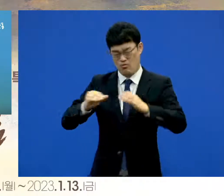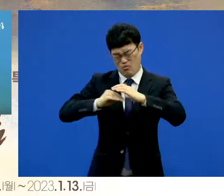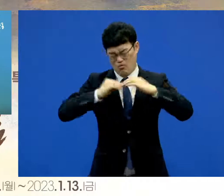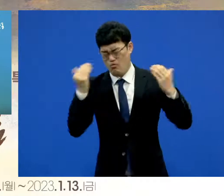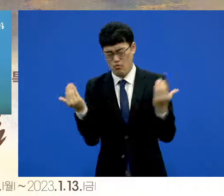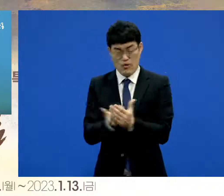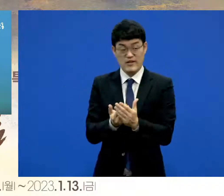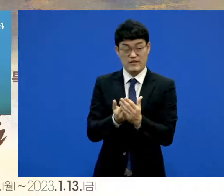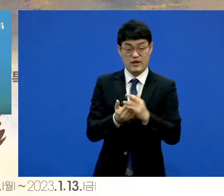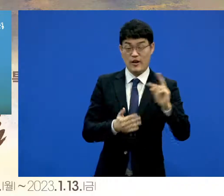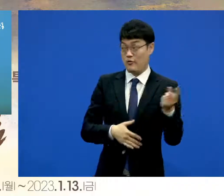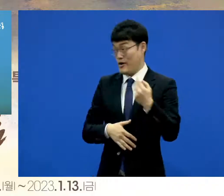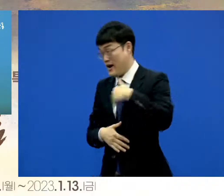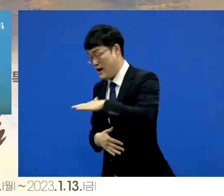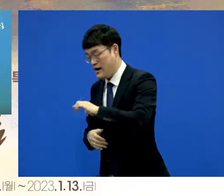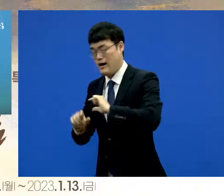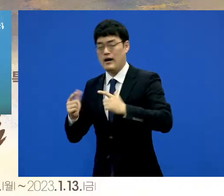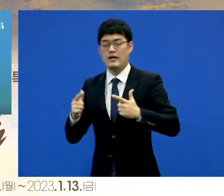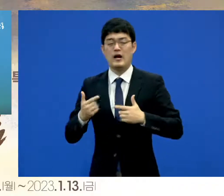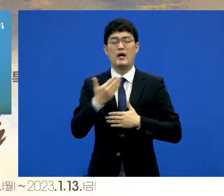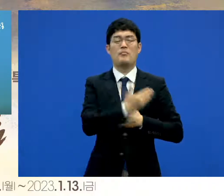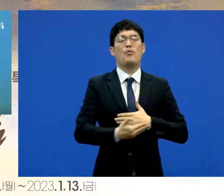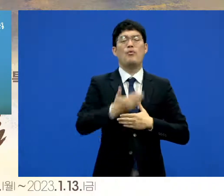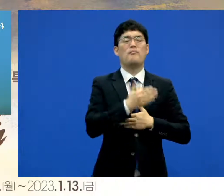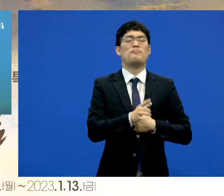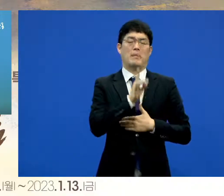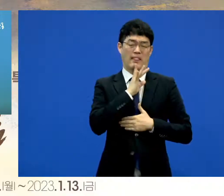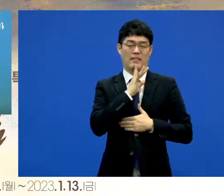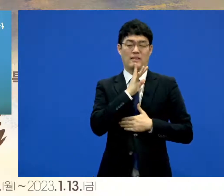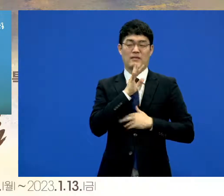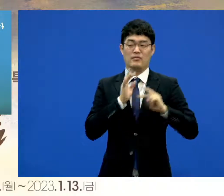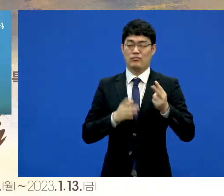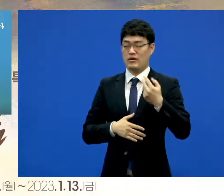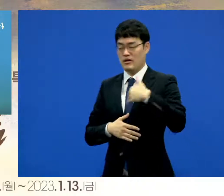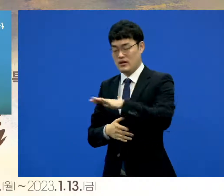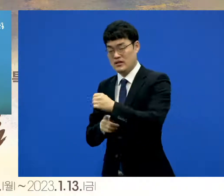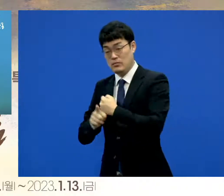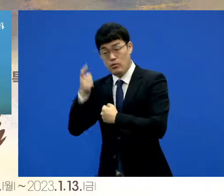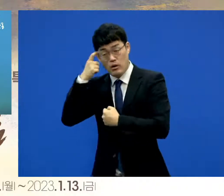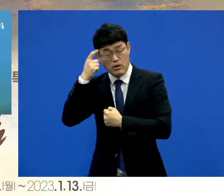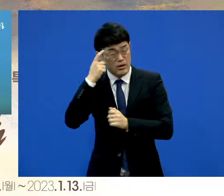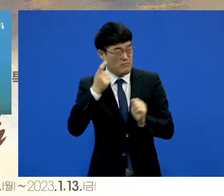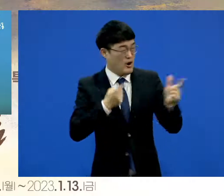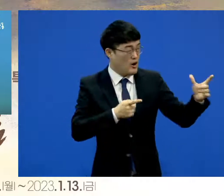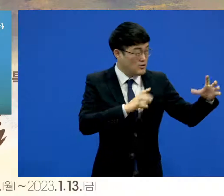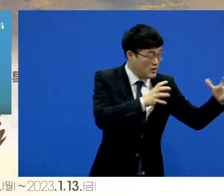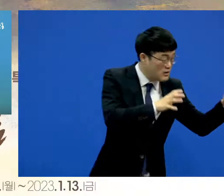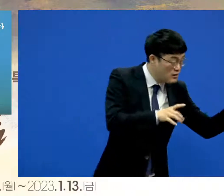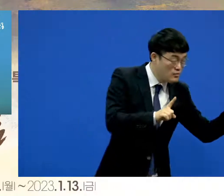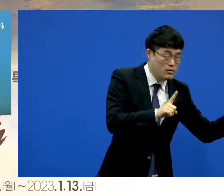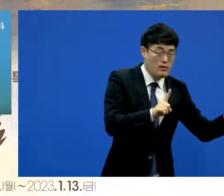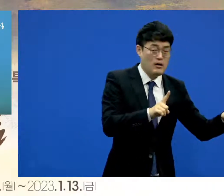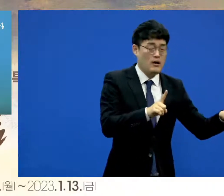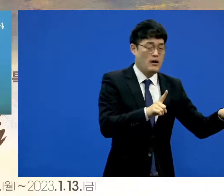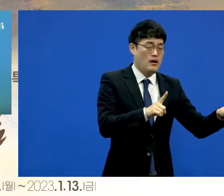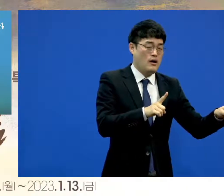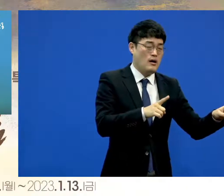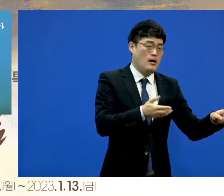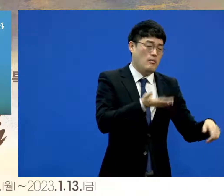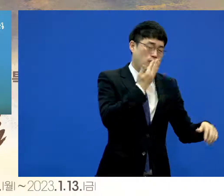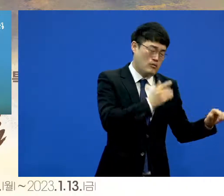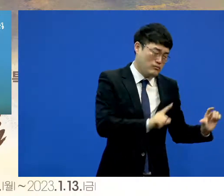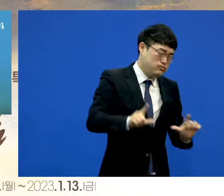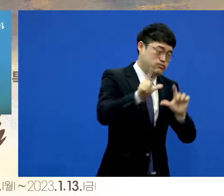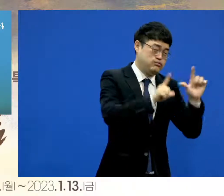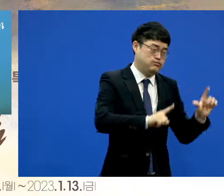그렇습니까? 먼 나라에서 그는 헐벗은 자로 살았습니다. 더 이상 생존이 불가능한 상태로 전락한 그는 먹을 것을 구하러